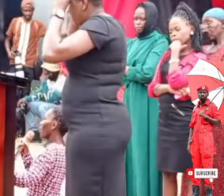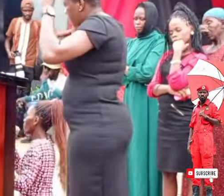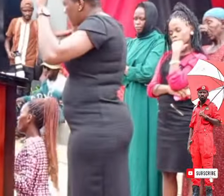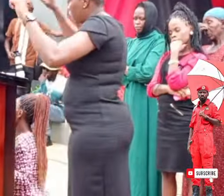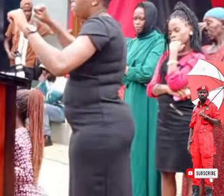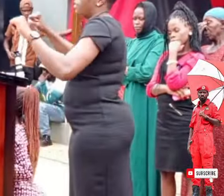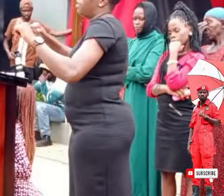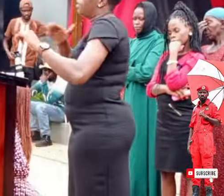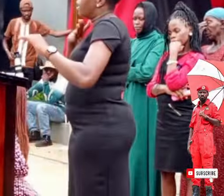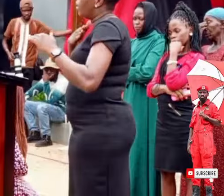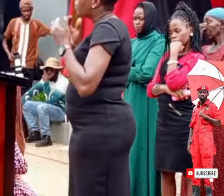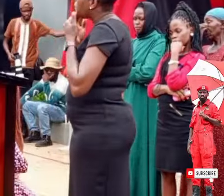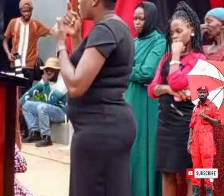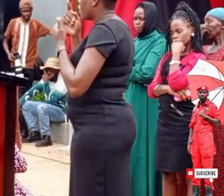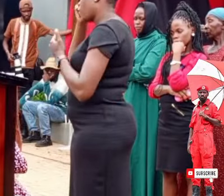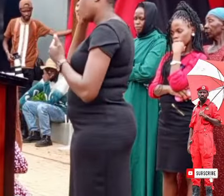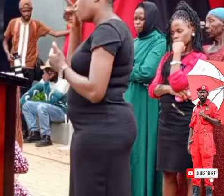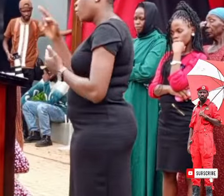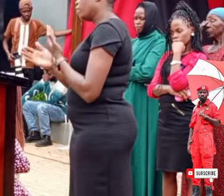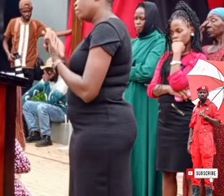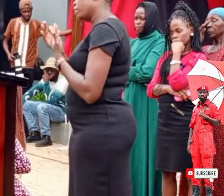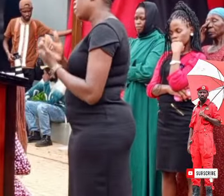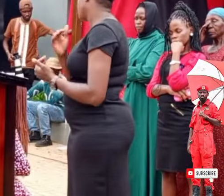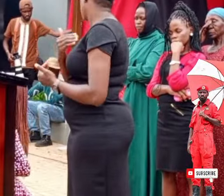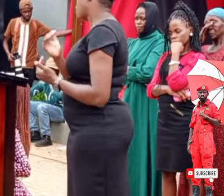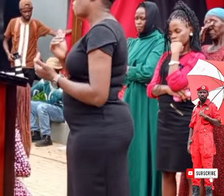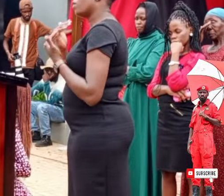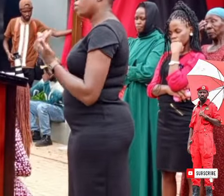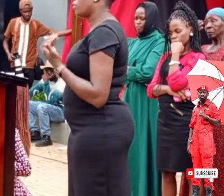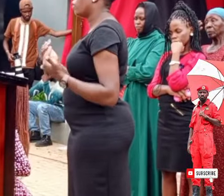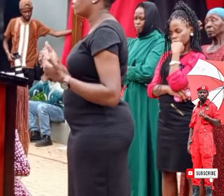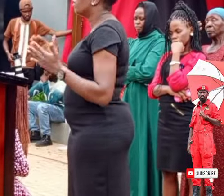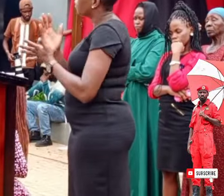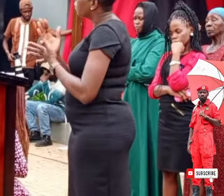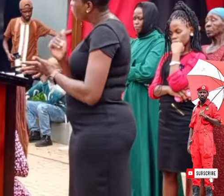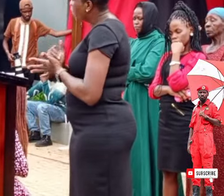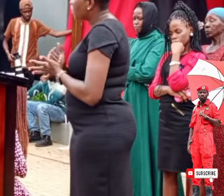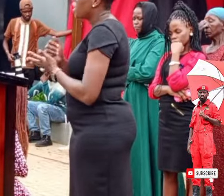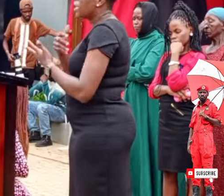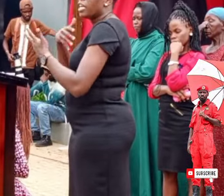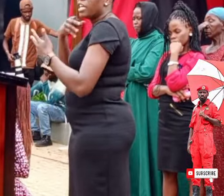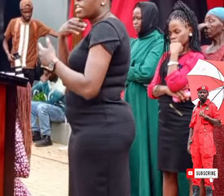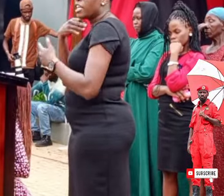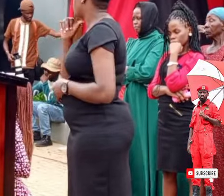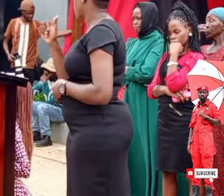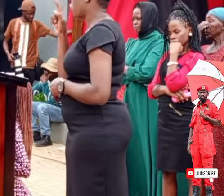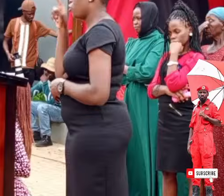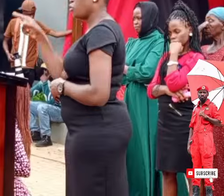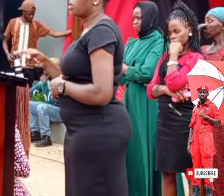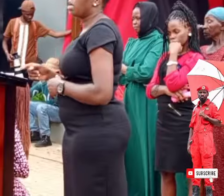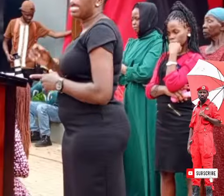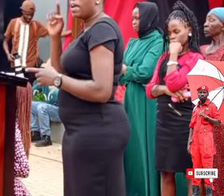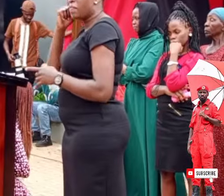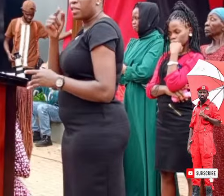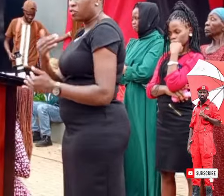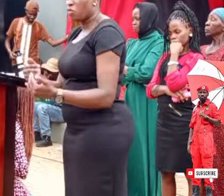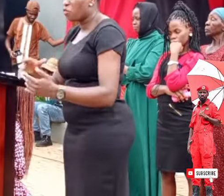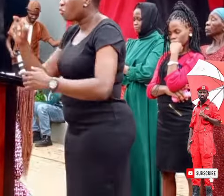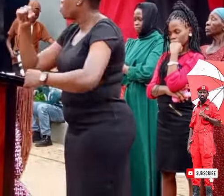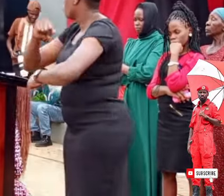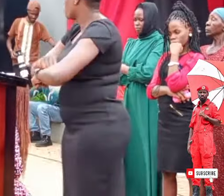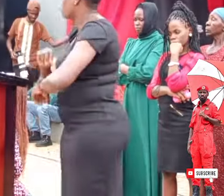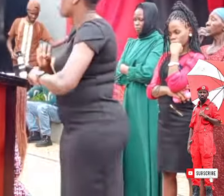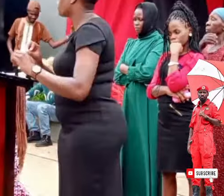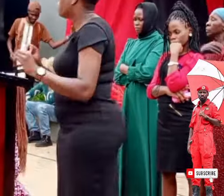President nkwebaza okulabirira abaana baffe nkwebaza kubanga kiwesenga tobadde gwe